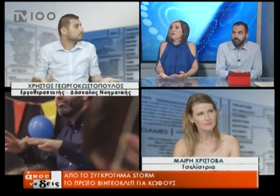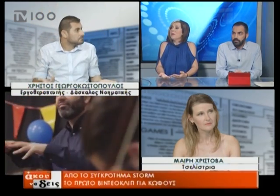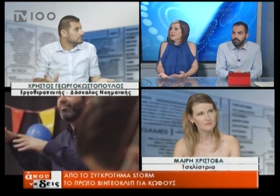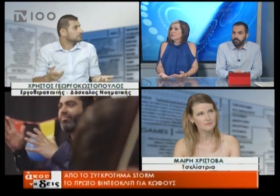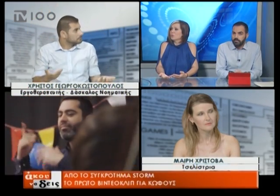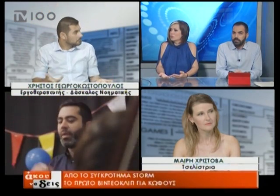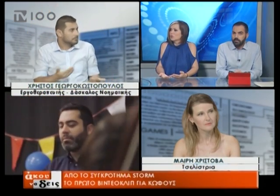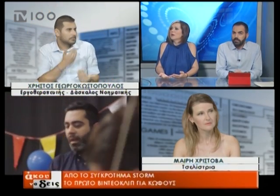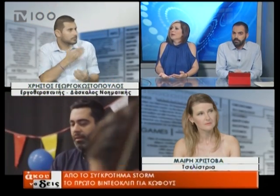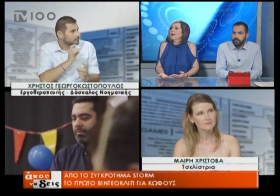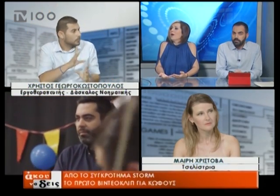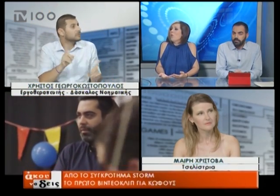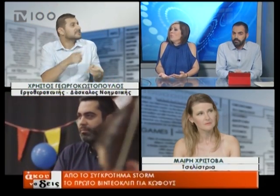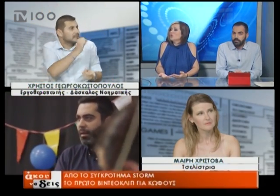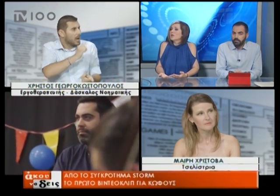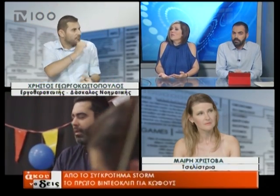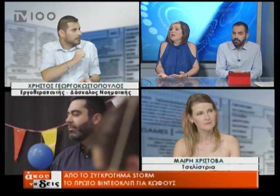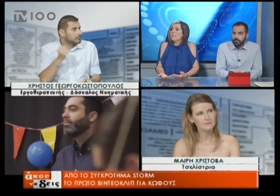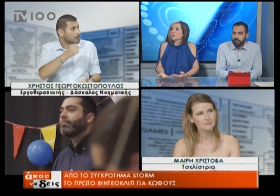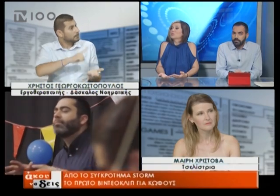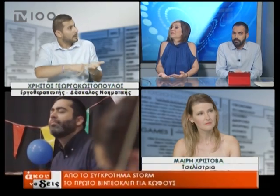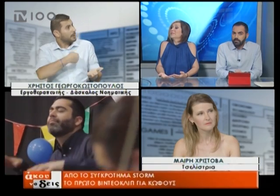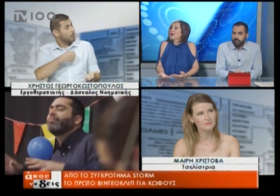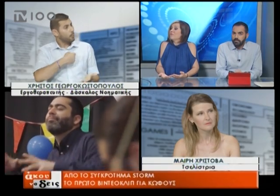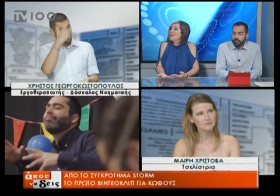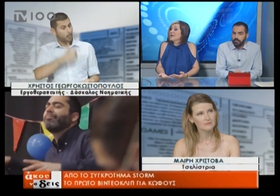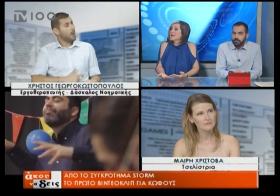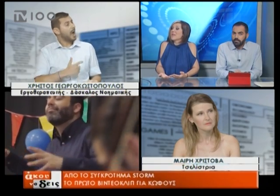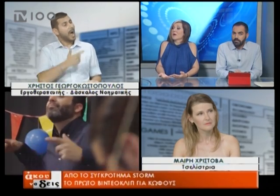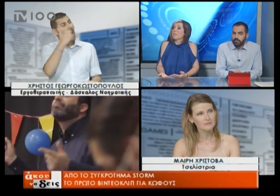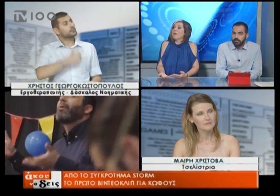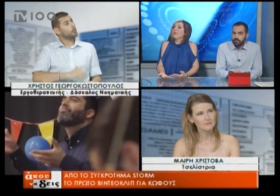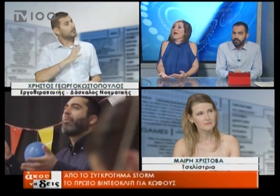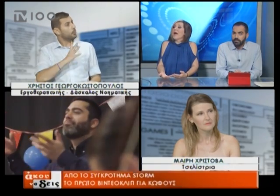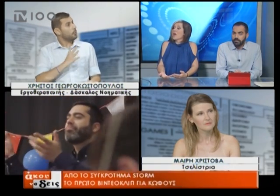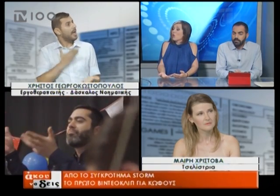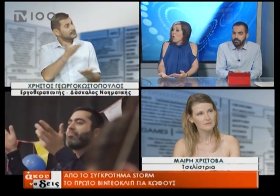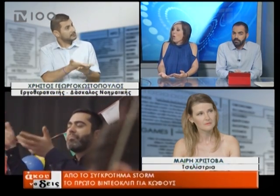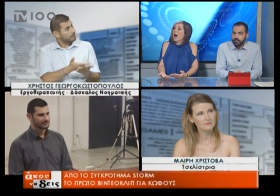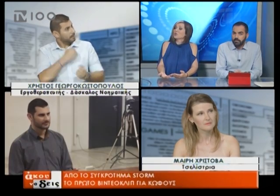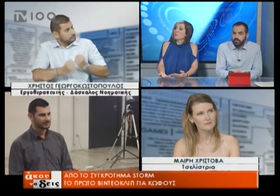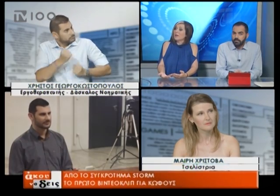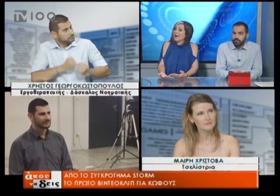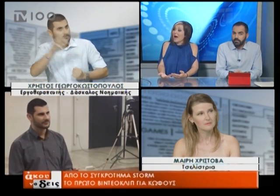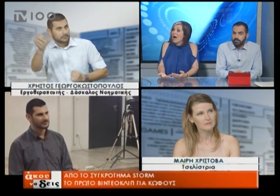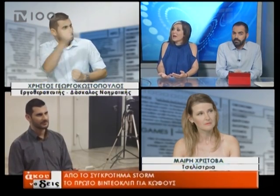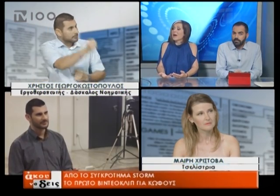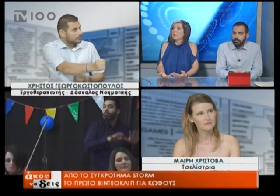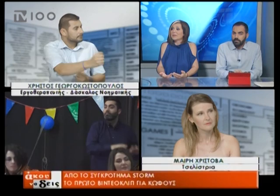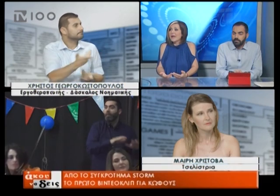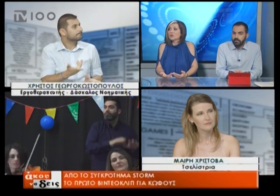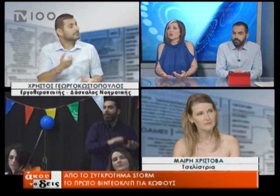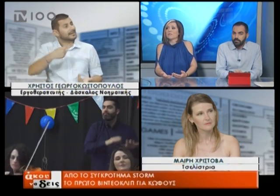ή υπέρτιτλους. Όμως δεν υπάρχουν. Στις συναυλίες θα πρέπει εγώ ατομικά